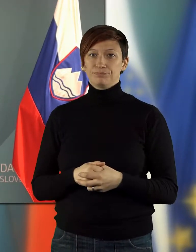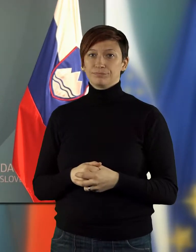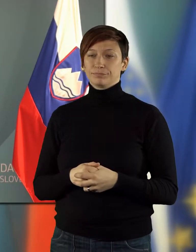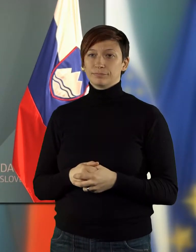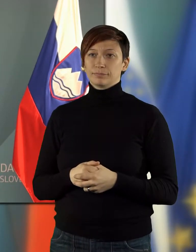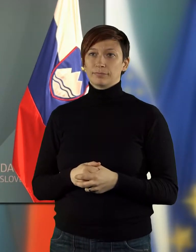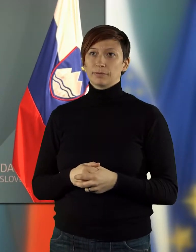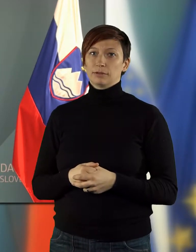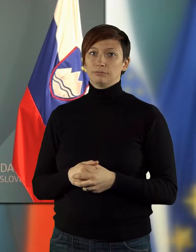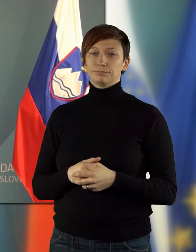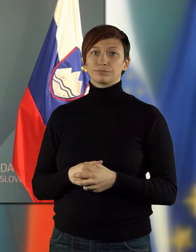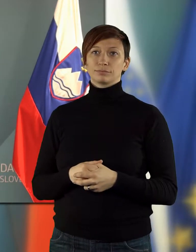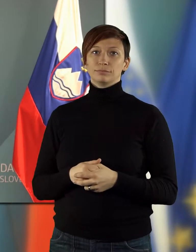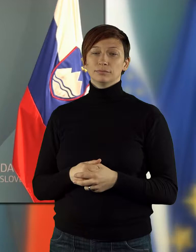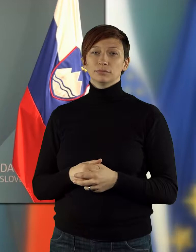vprašanje.